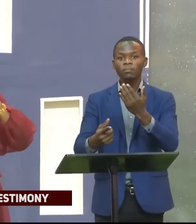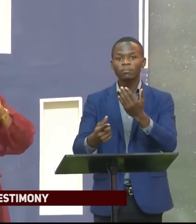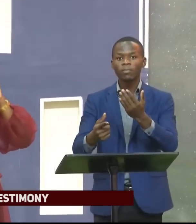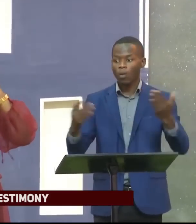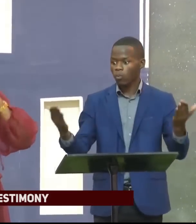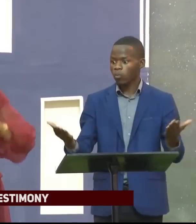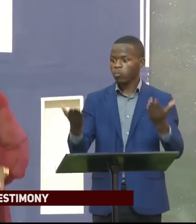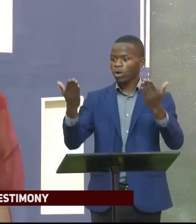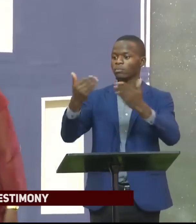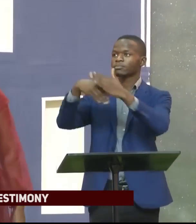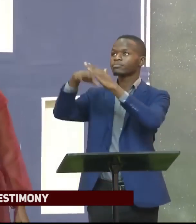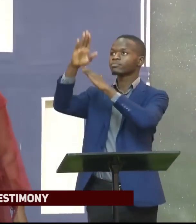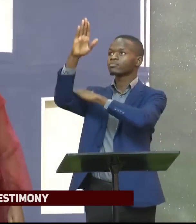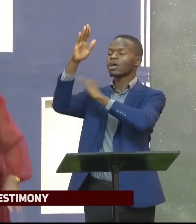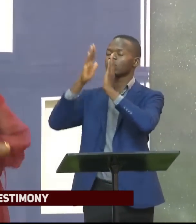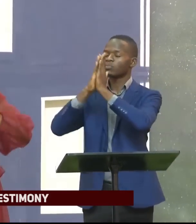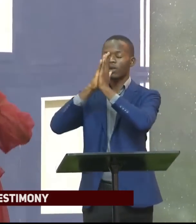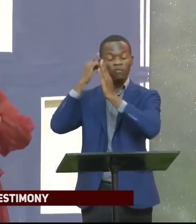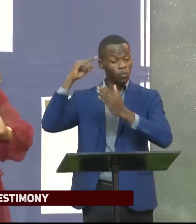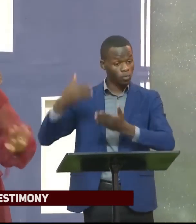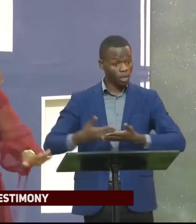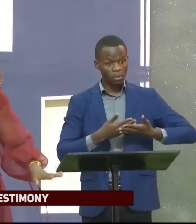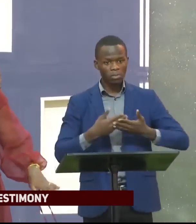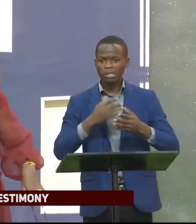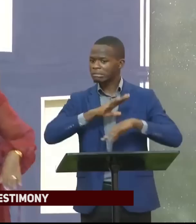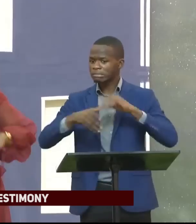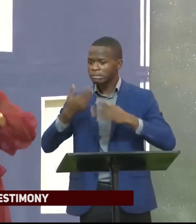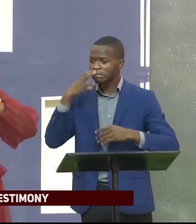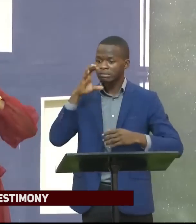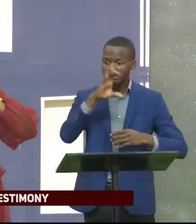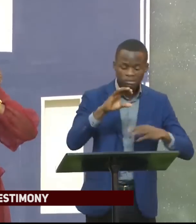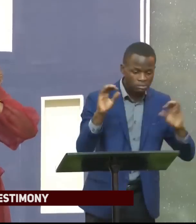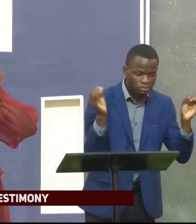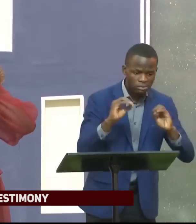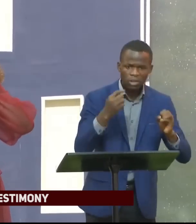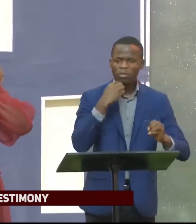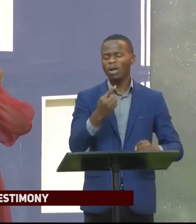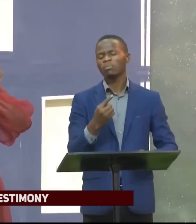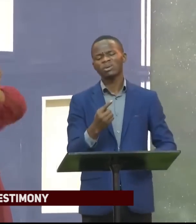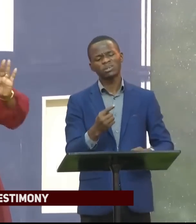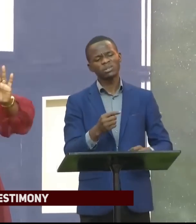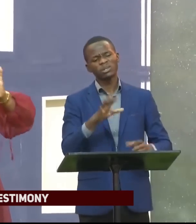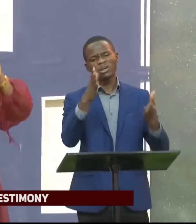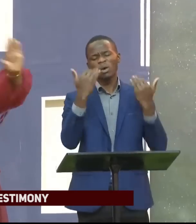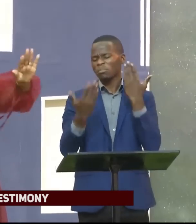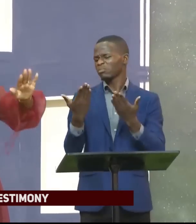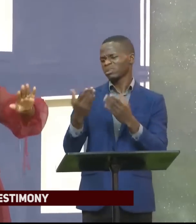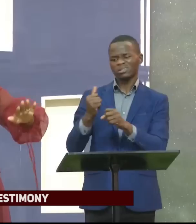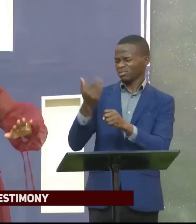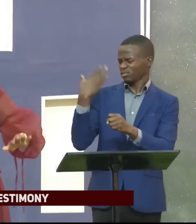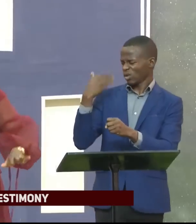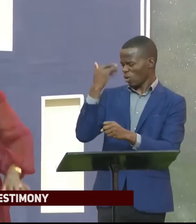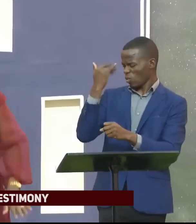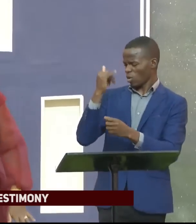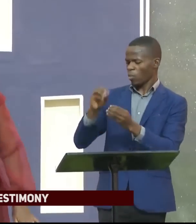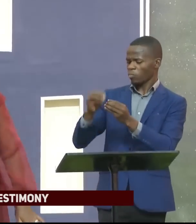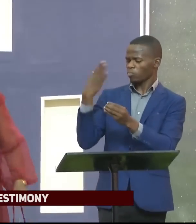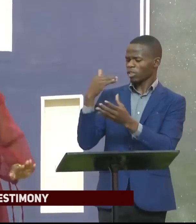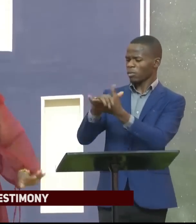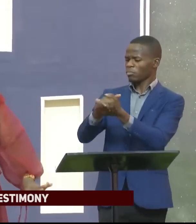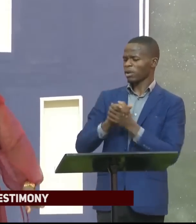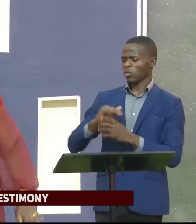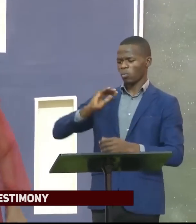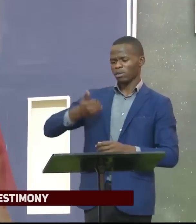batusitula maaso ga Mukama ne batusabira omwana. Tebanvumangako, tebangambako nti oba ate muganda waffe oba yawasa kino kiki ekitazaala